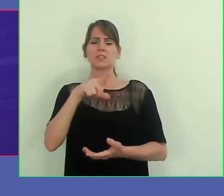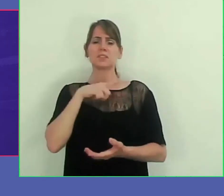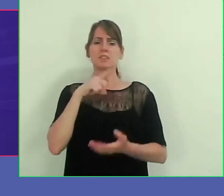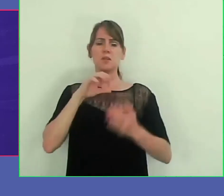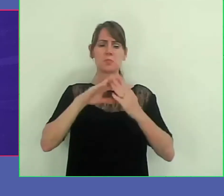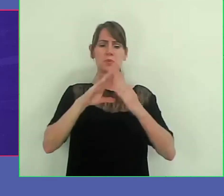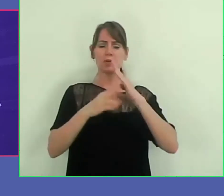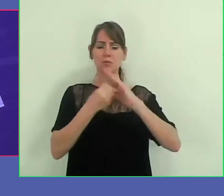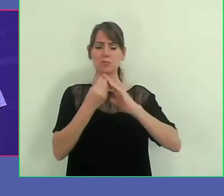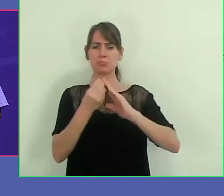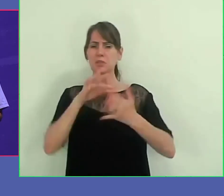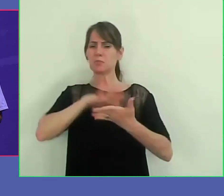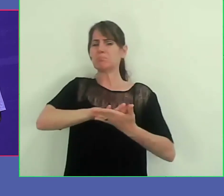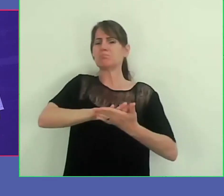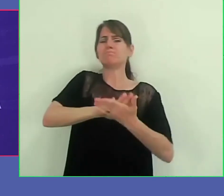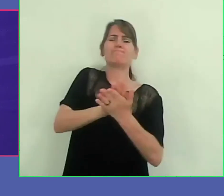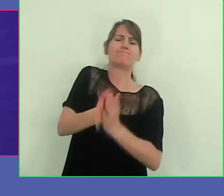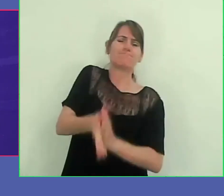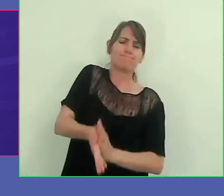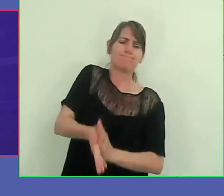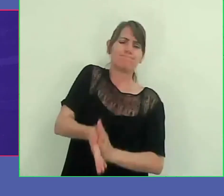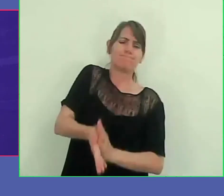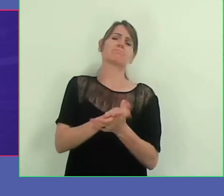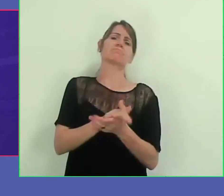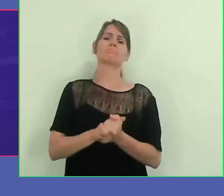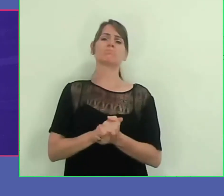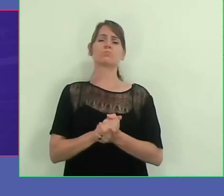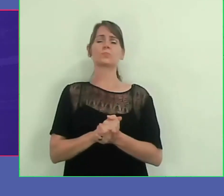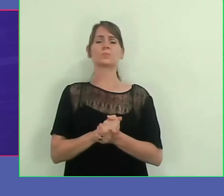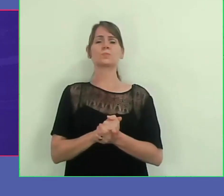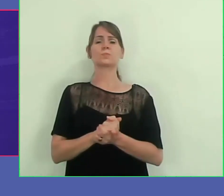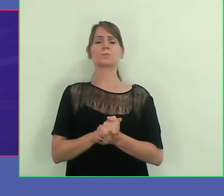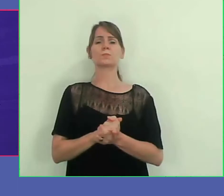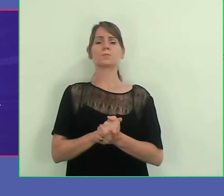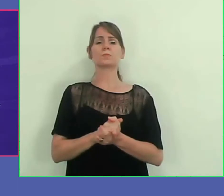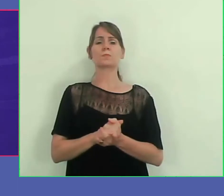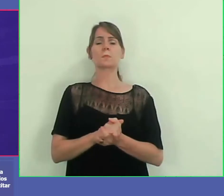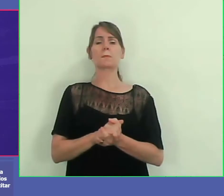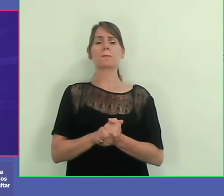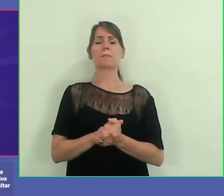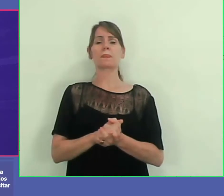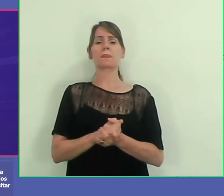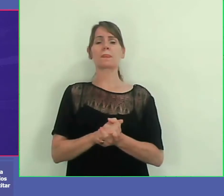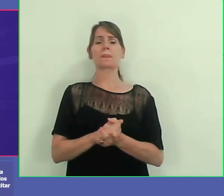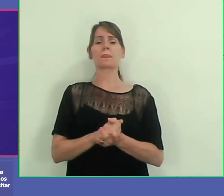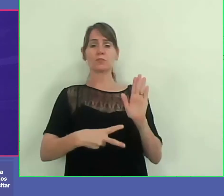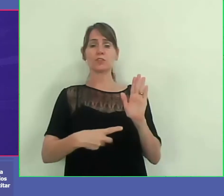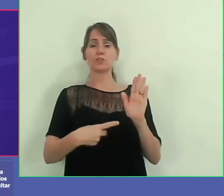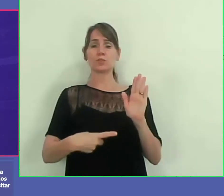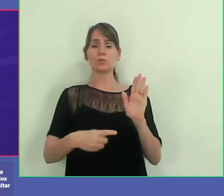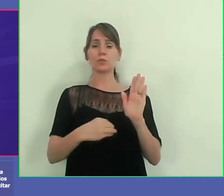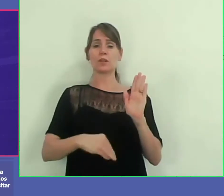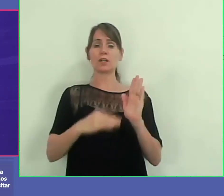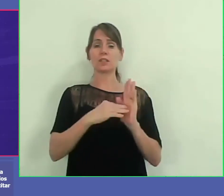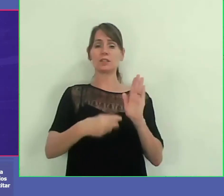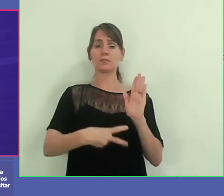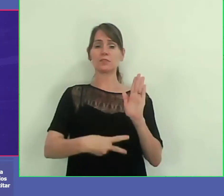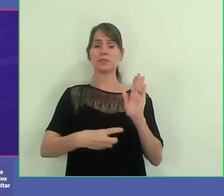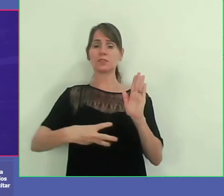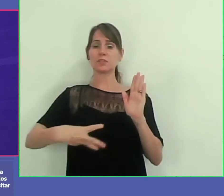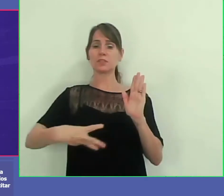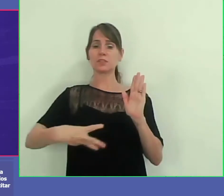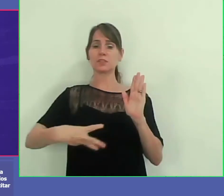como edificar, né? Versículo de 21 a 23. Desde esse tempo começou Jesus Cristo a mostrar a